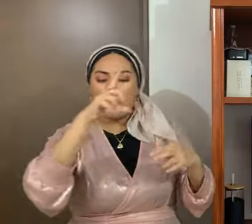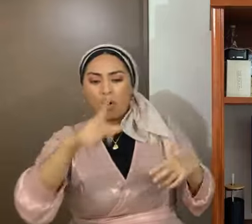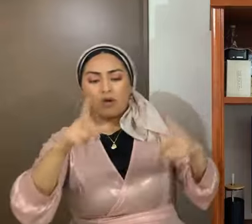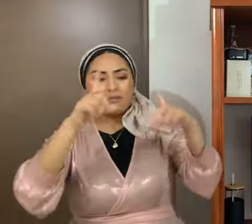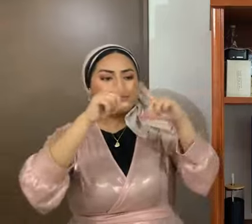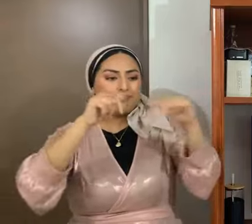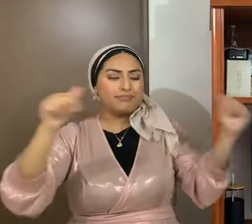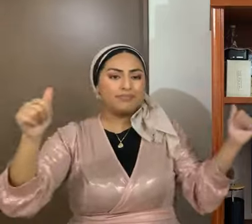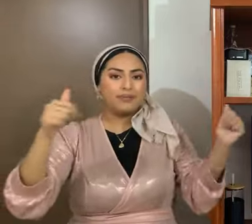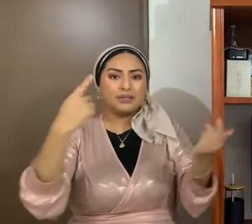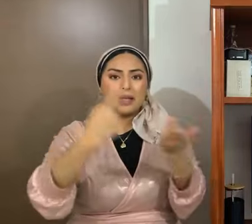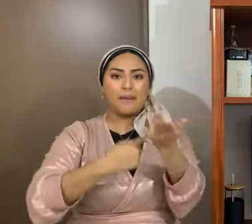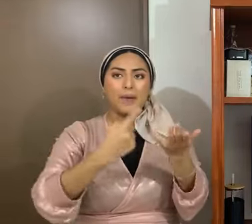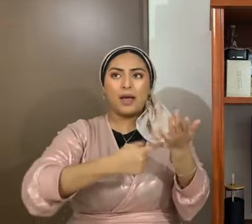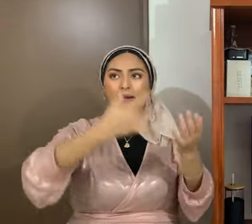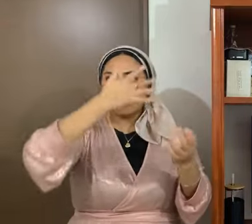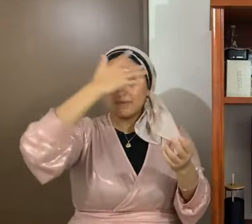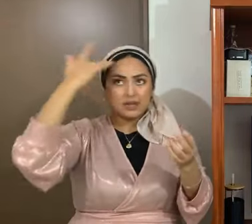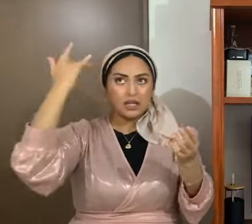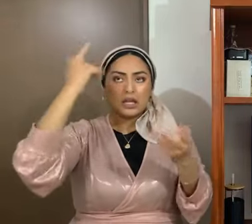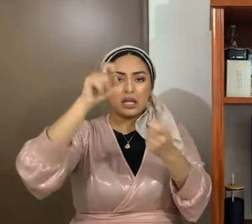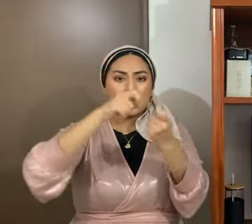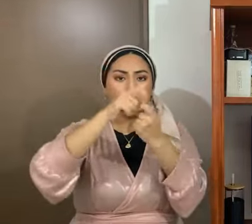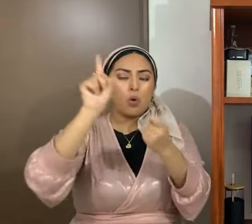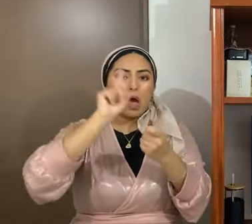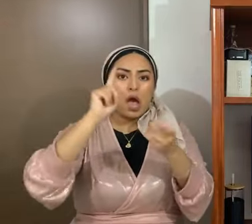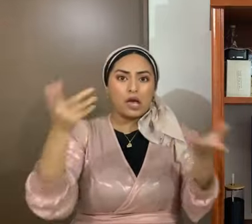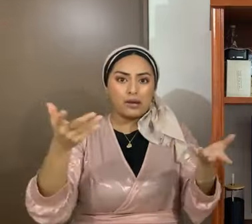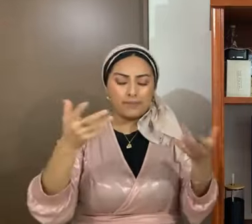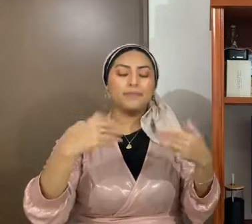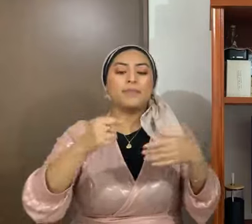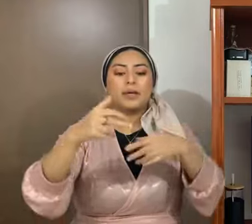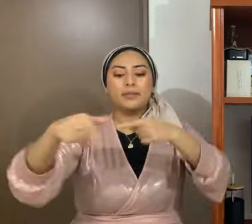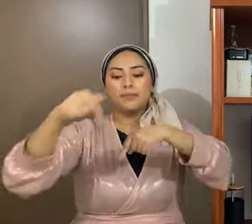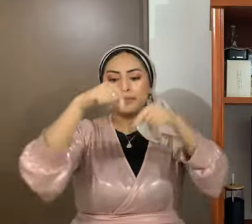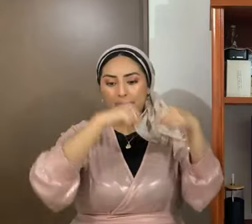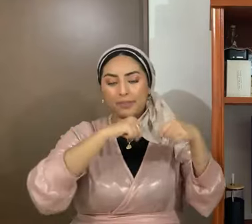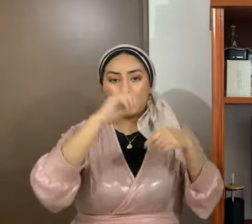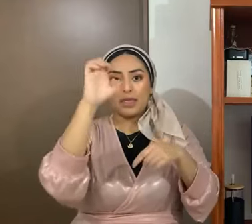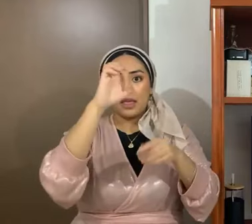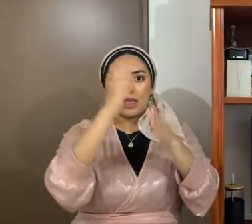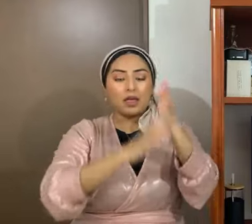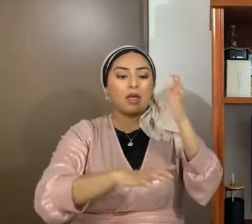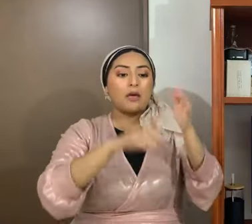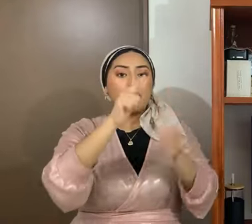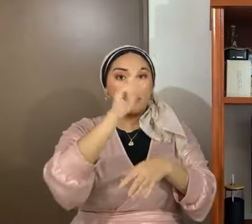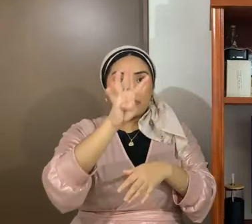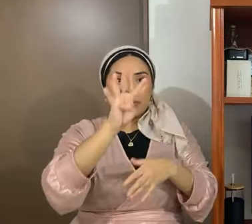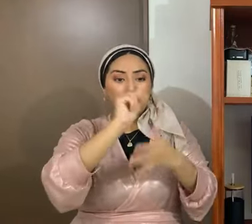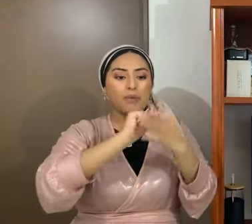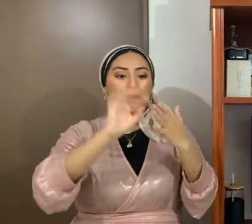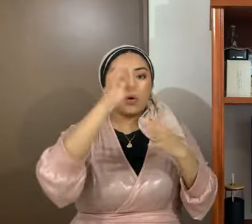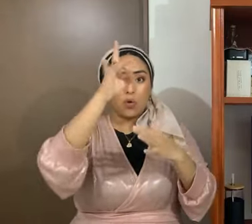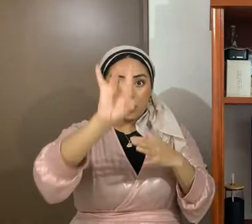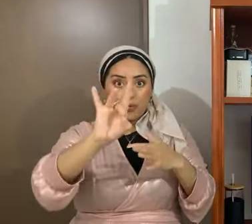menorá, etc. Y como que se nos olvida exactamente en dónde estamos. Vamos a regresar a Éxodo 24, verso